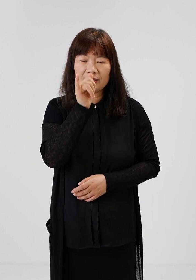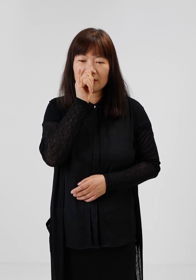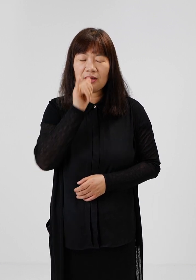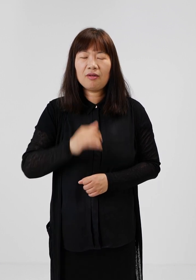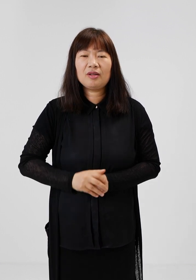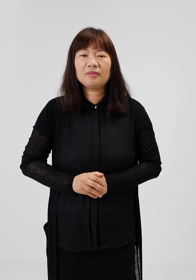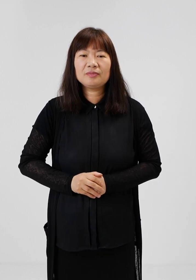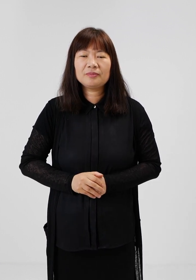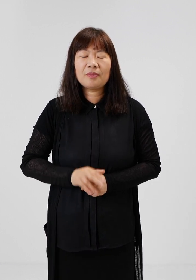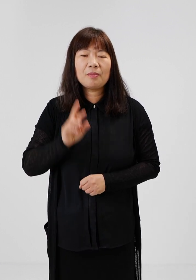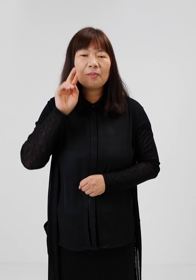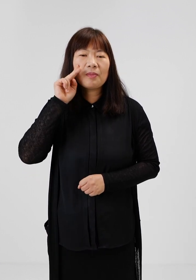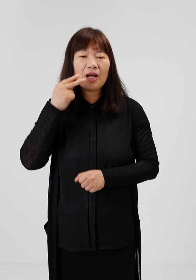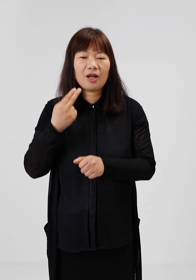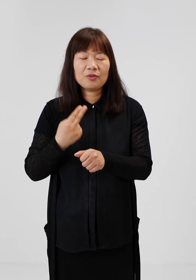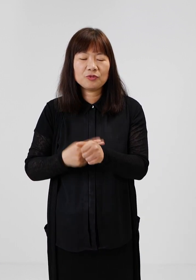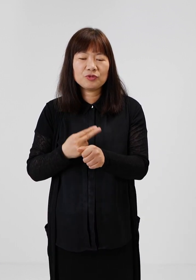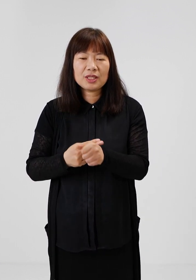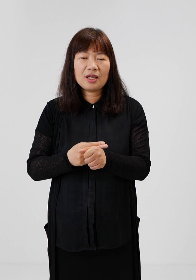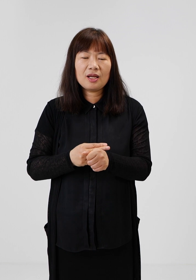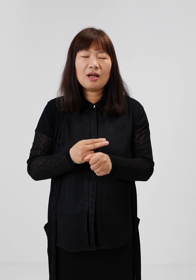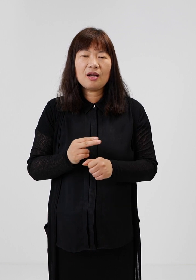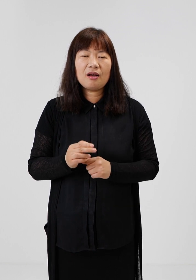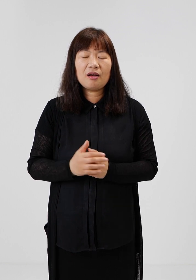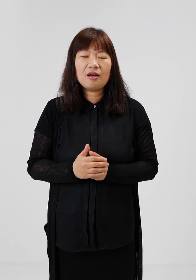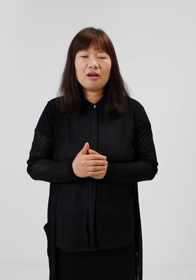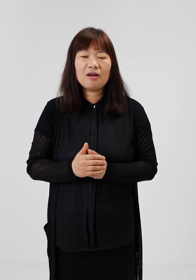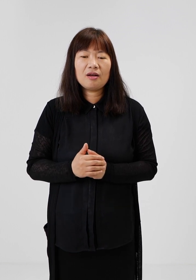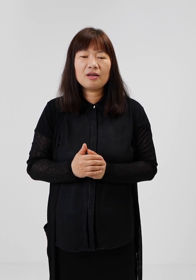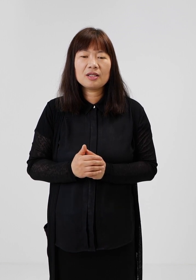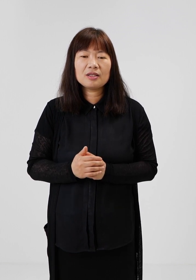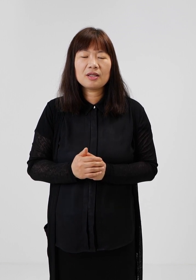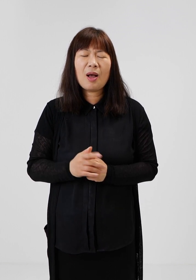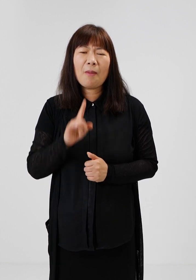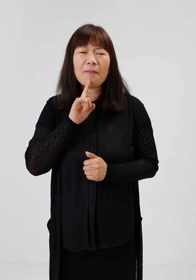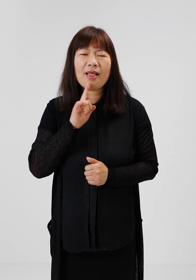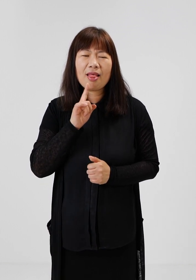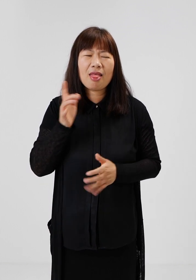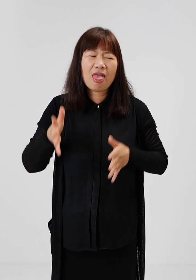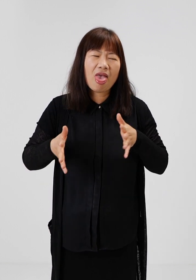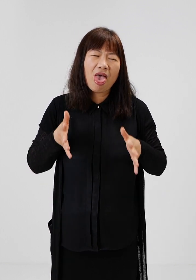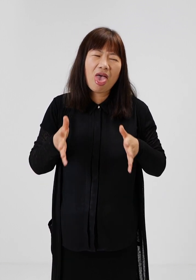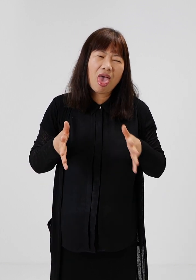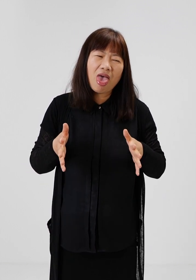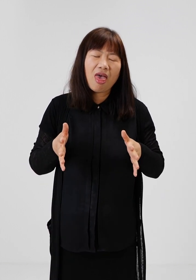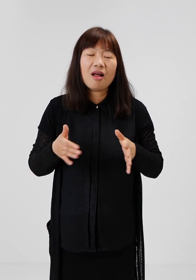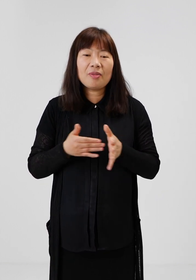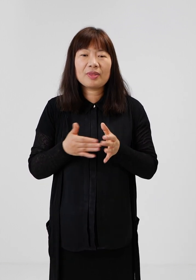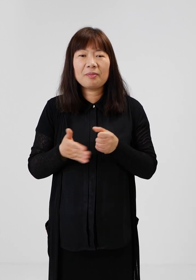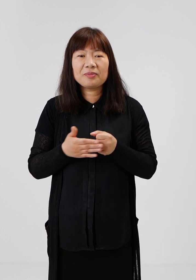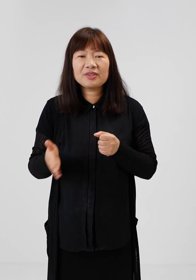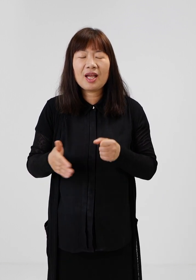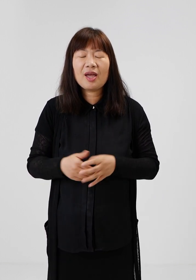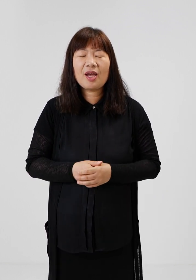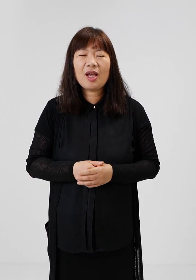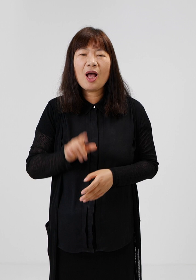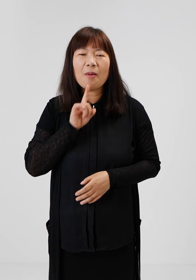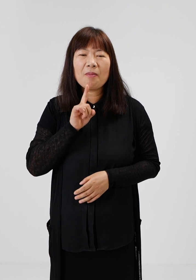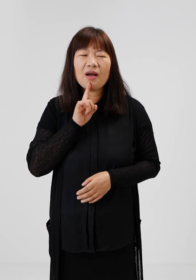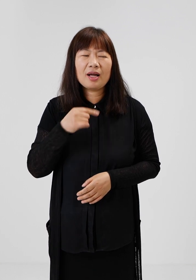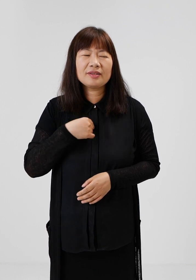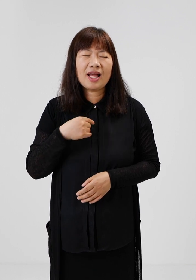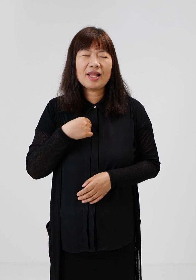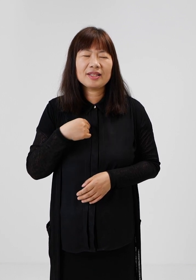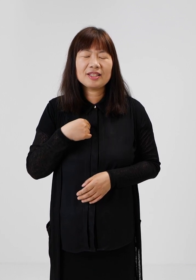바울은 말을 잘 못하는 사람이에요. 그래서 그도 서신에다가 그런 표현을 썼죠. 말에는